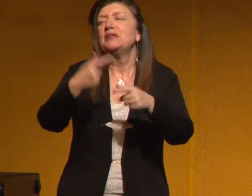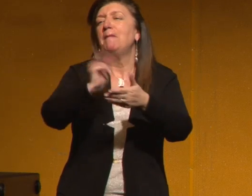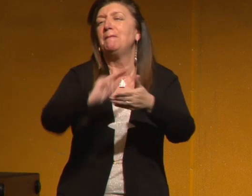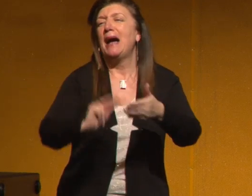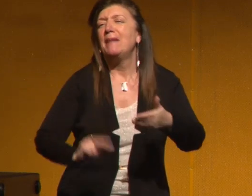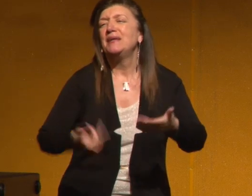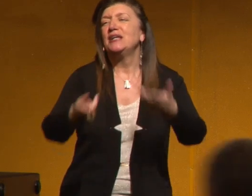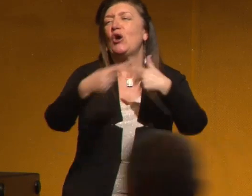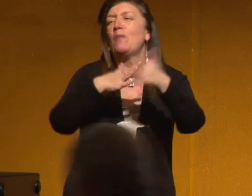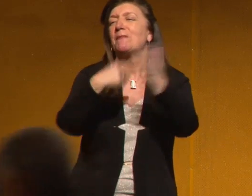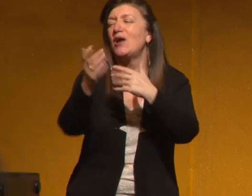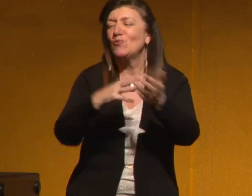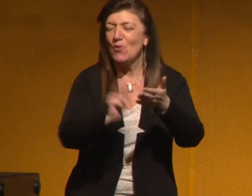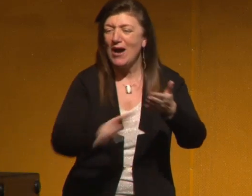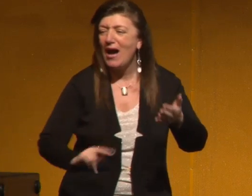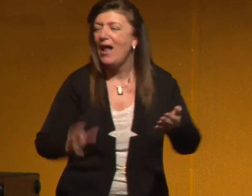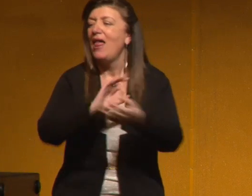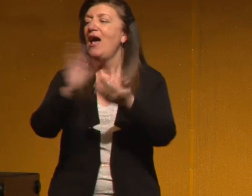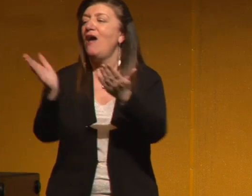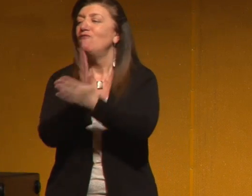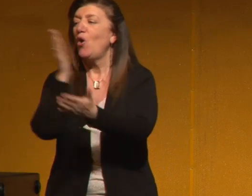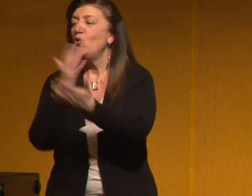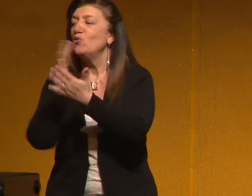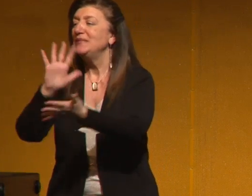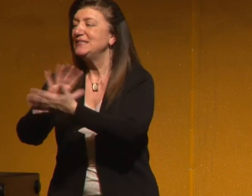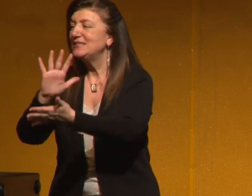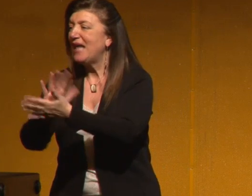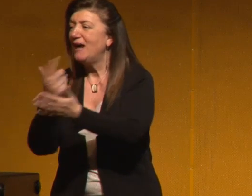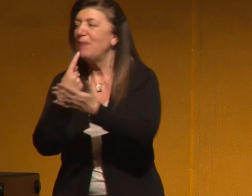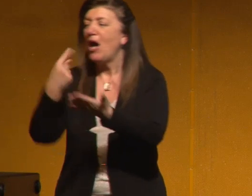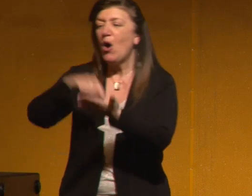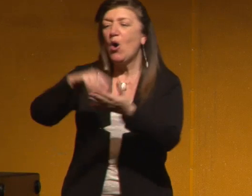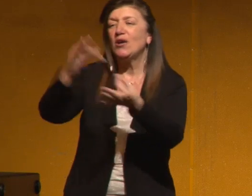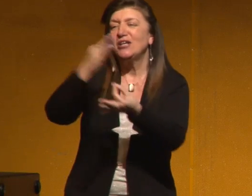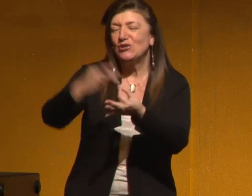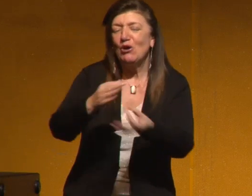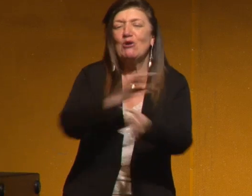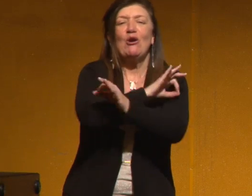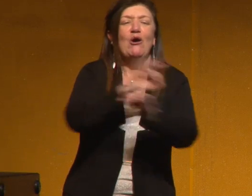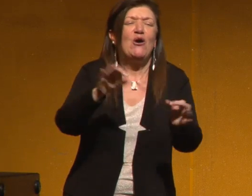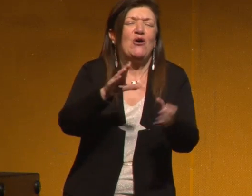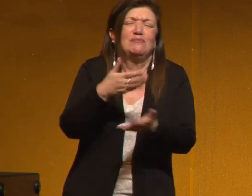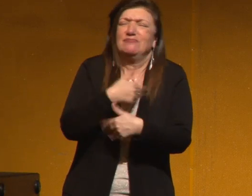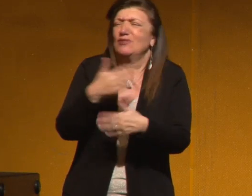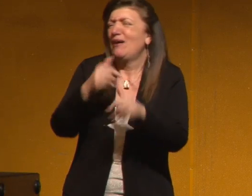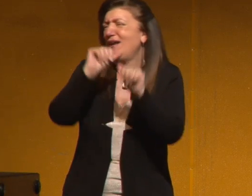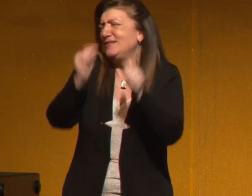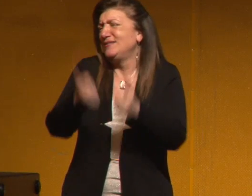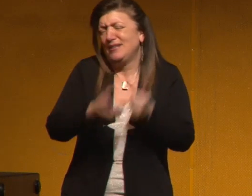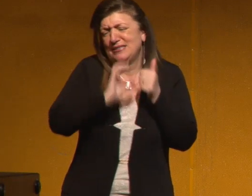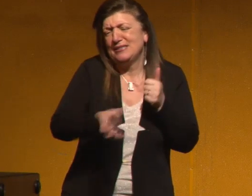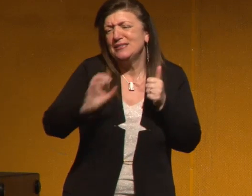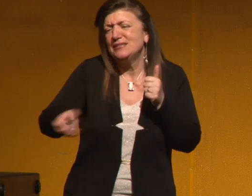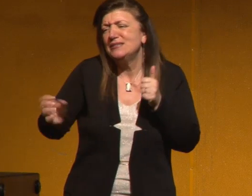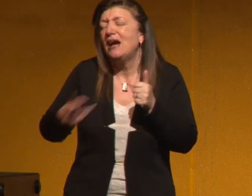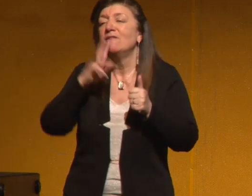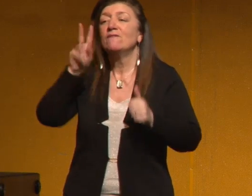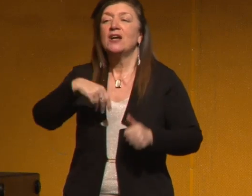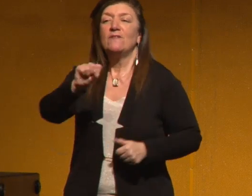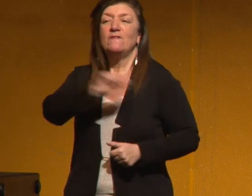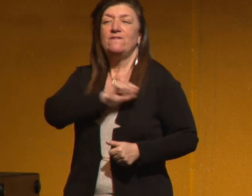redatti da manuel si volumi stampati e rilegati o e book i libri hanno mantenuto fede alla loro funzione